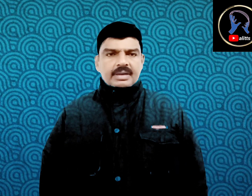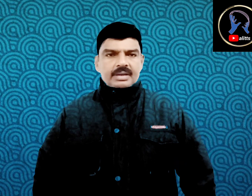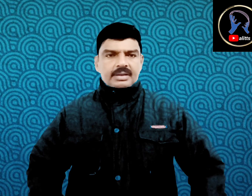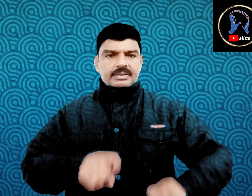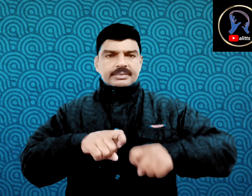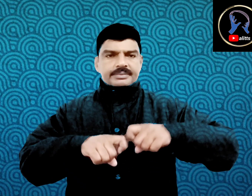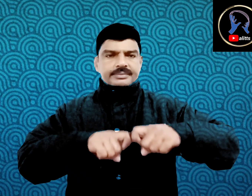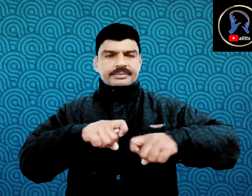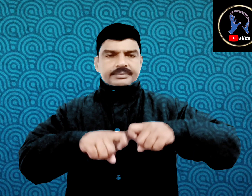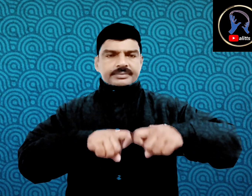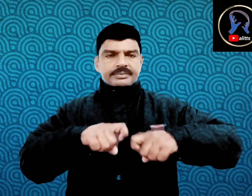लड़ना